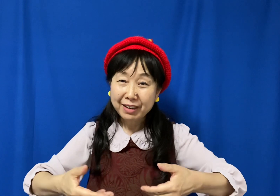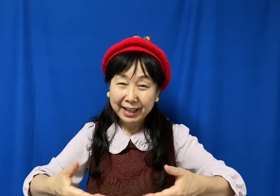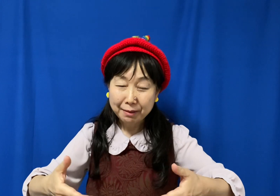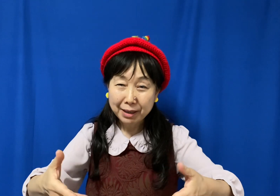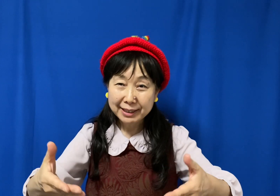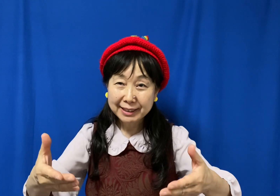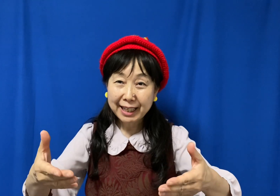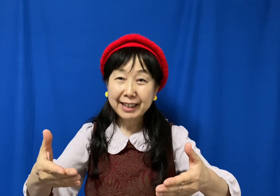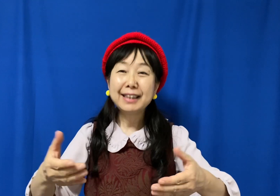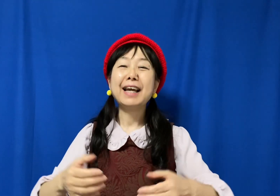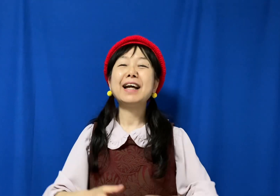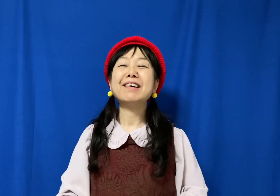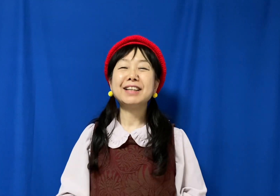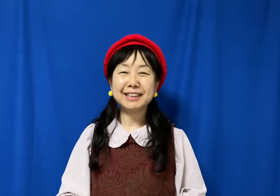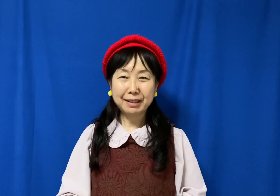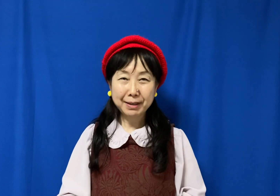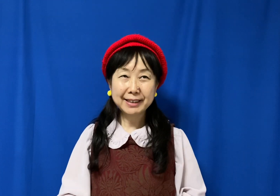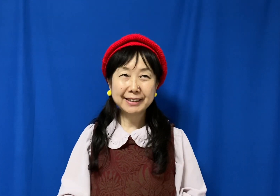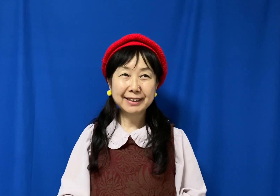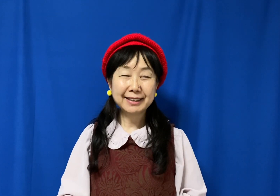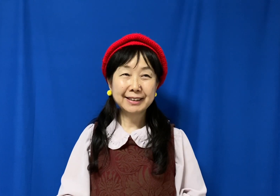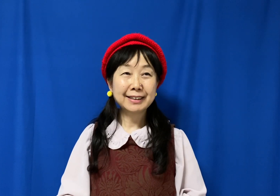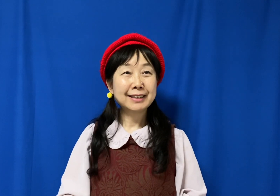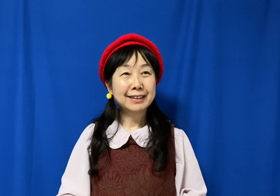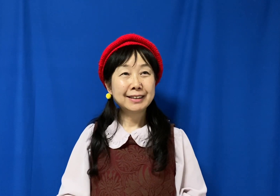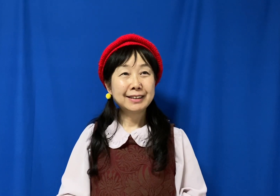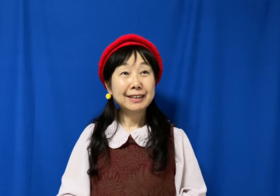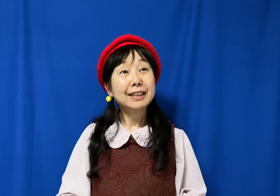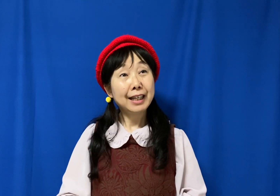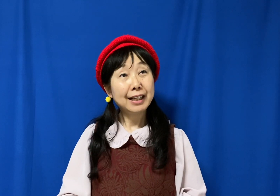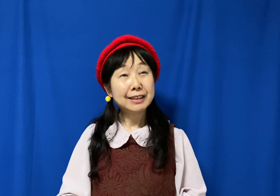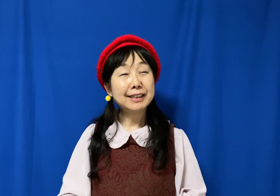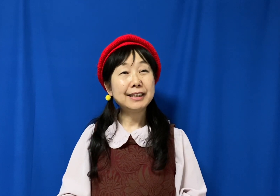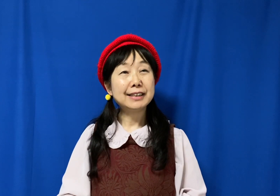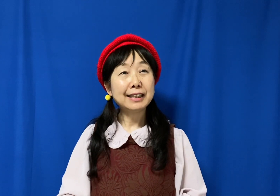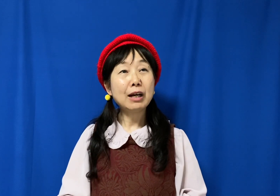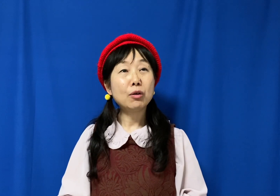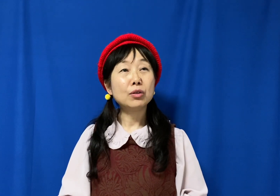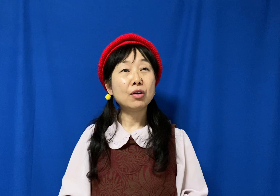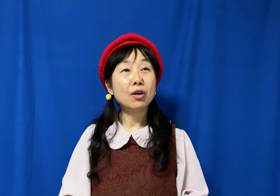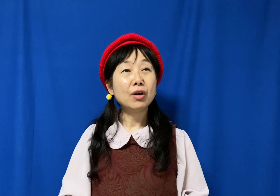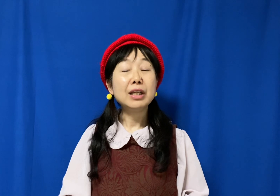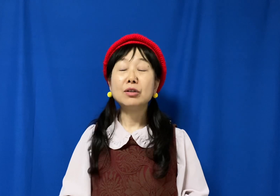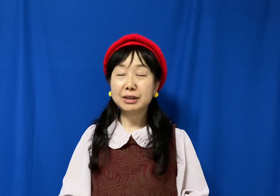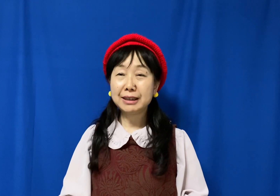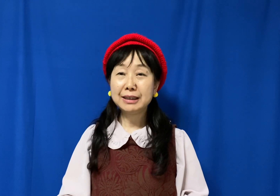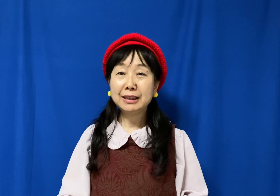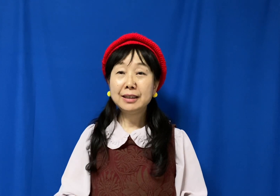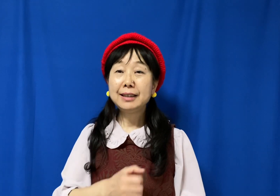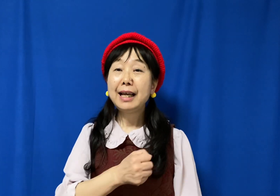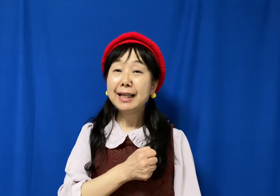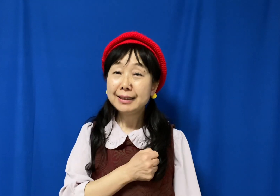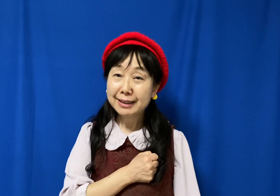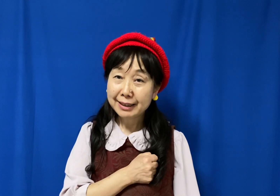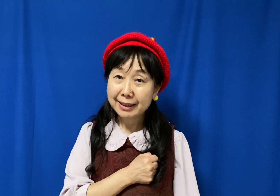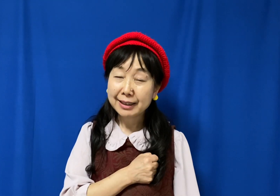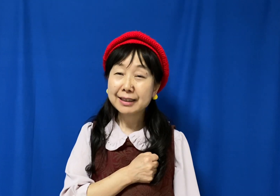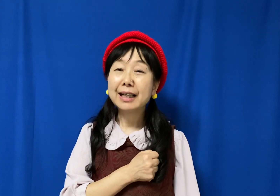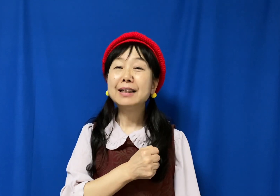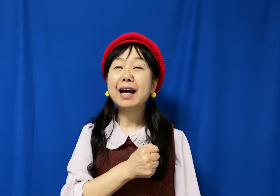れましたって表してます。で小さなこの命、小さな